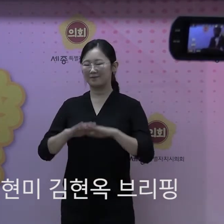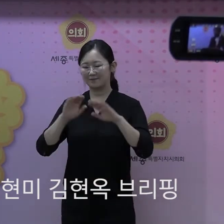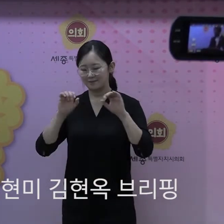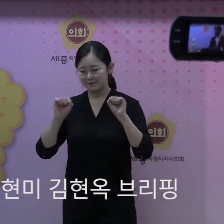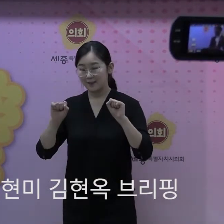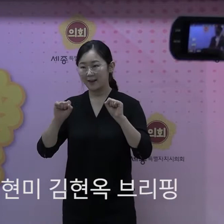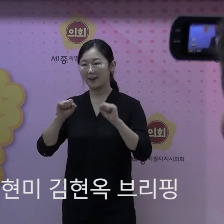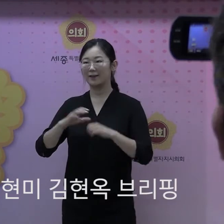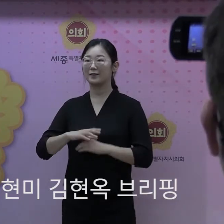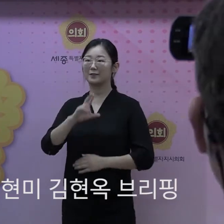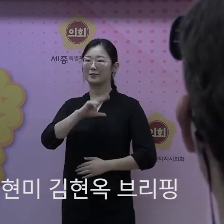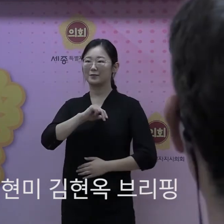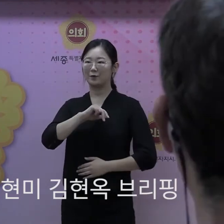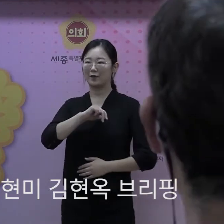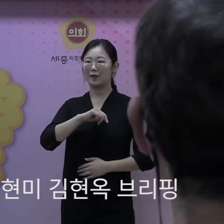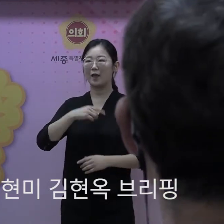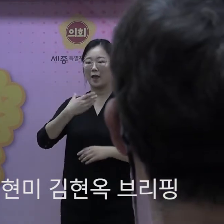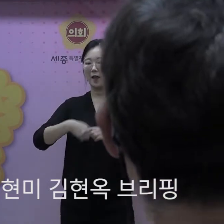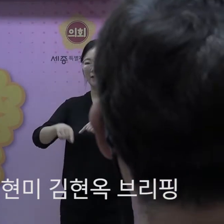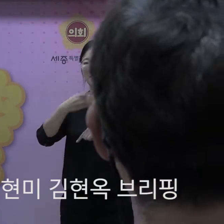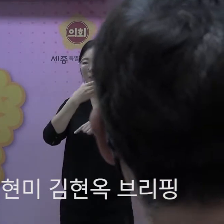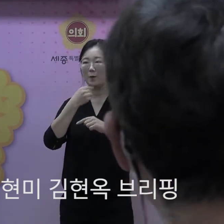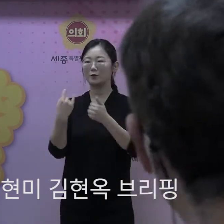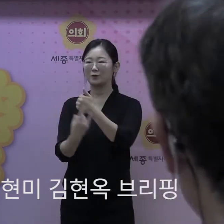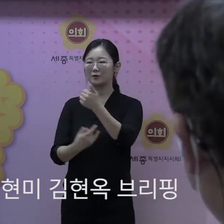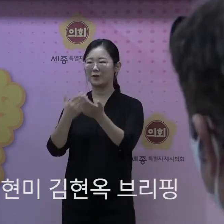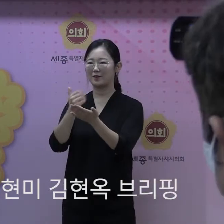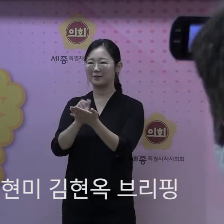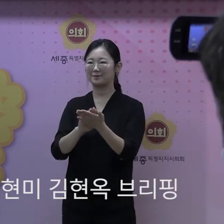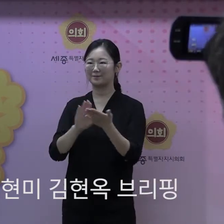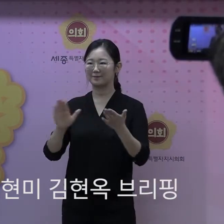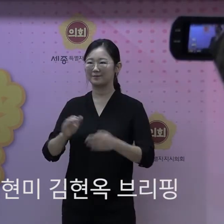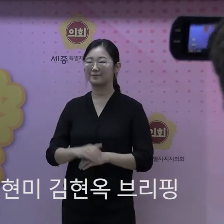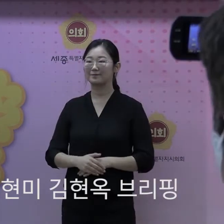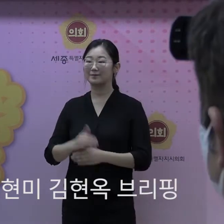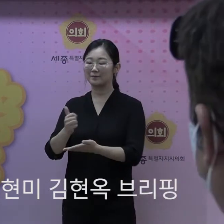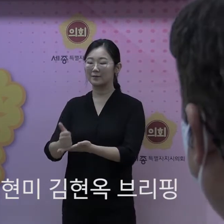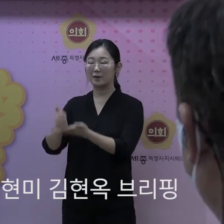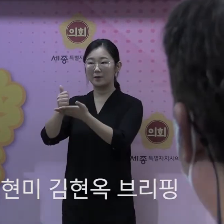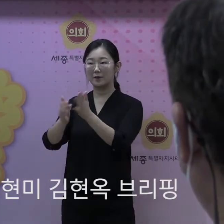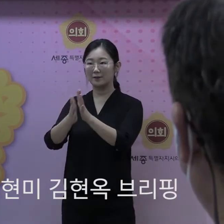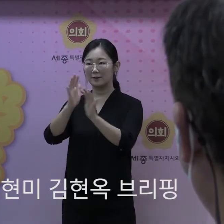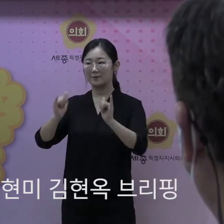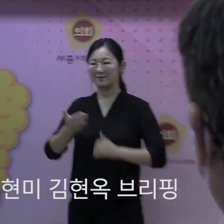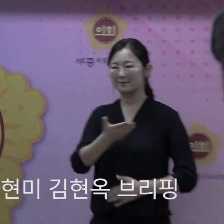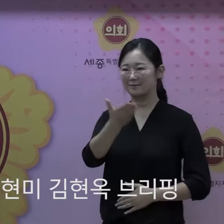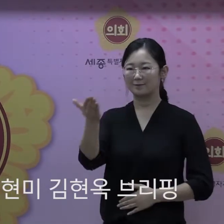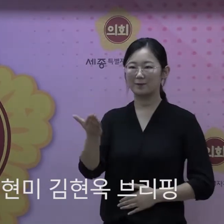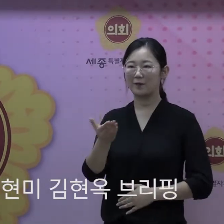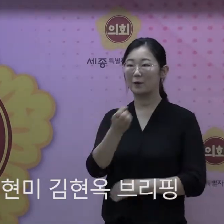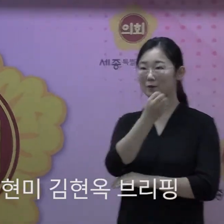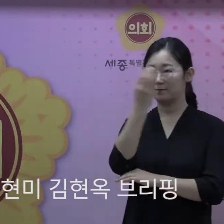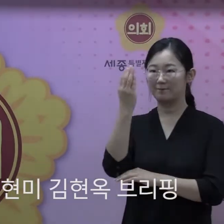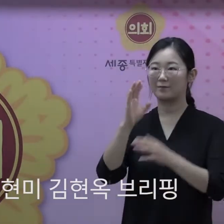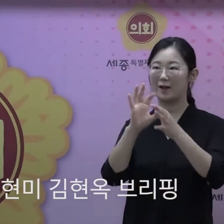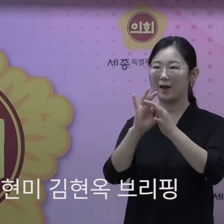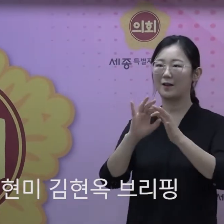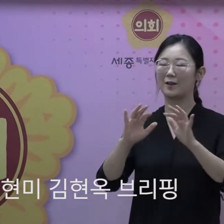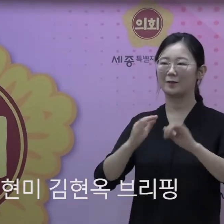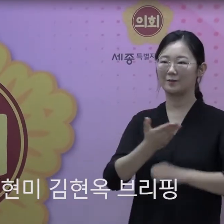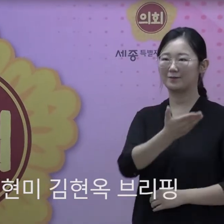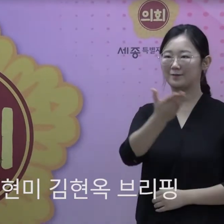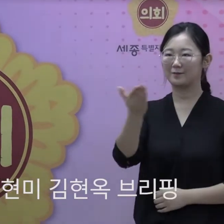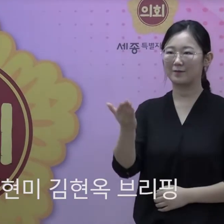안녕하십니까. 세종시의회 행정복지위원장 임태성 의원입니다. 존경하는 세종시민 여러분, 그리고 언론인 여러분, 수학의